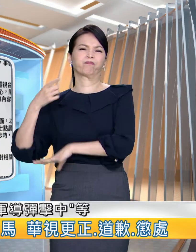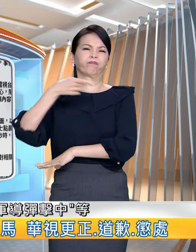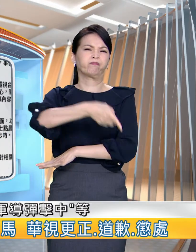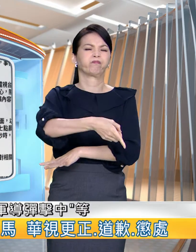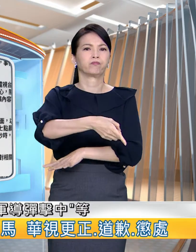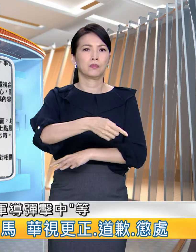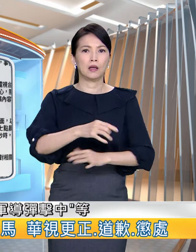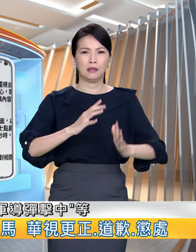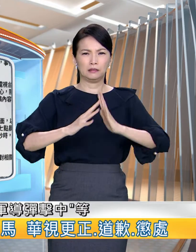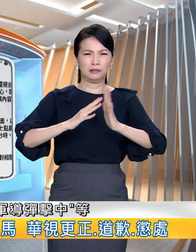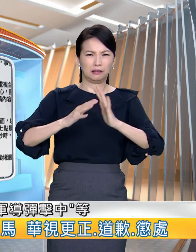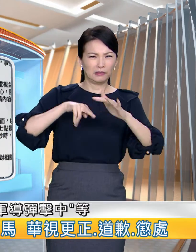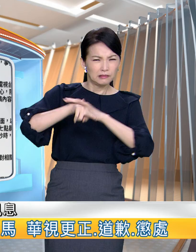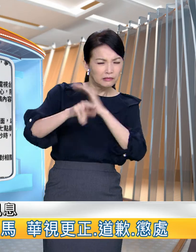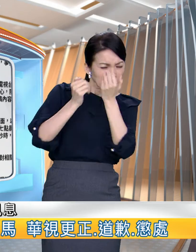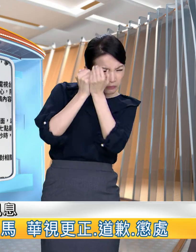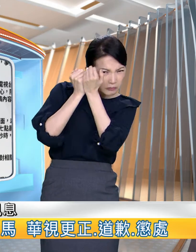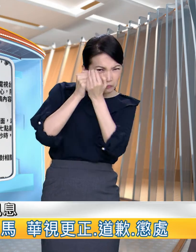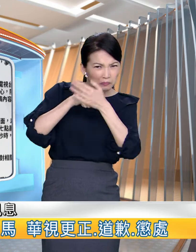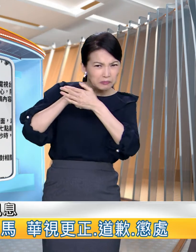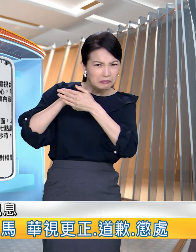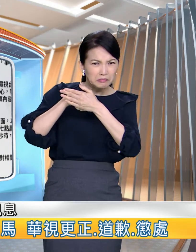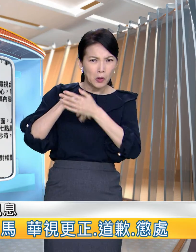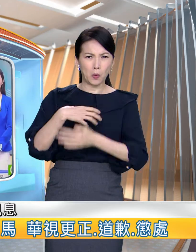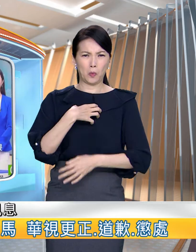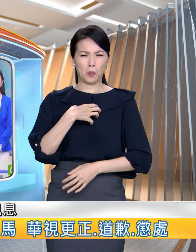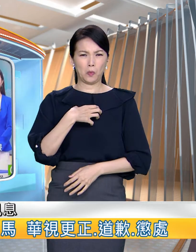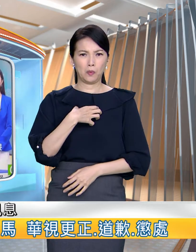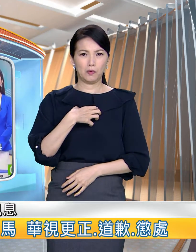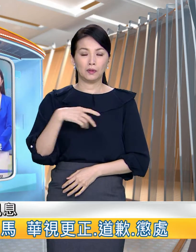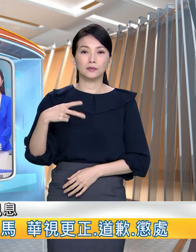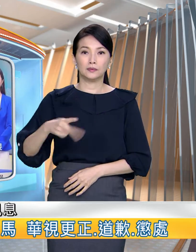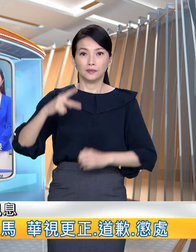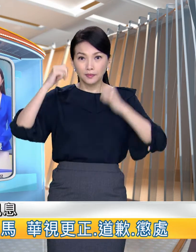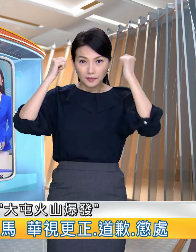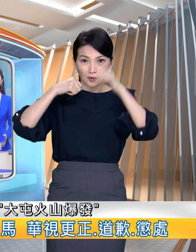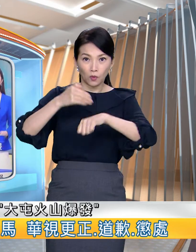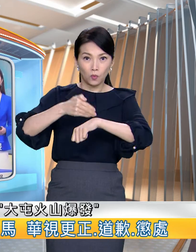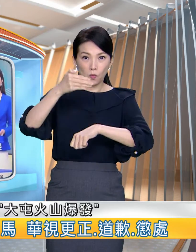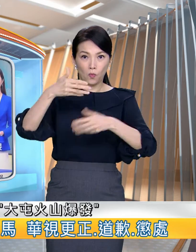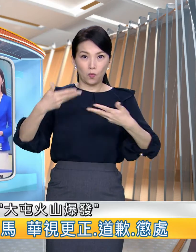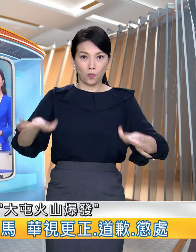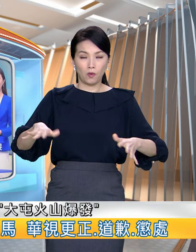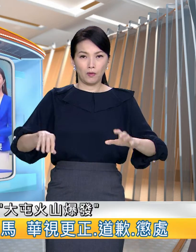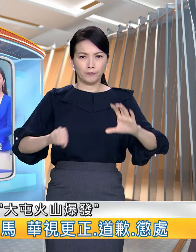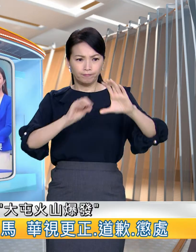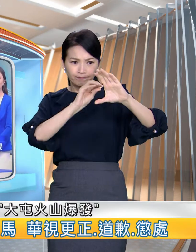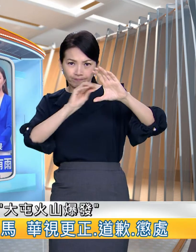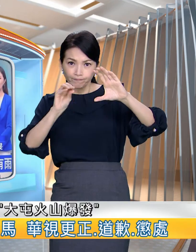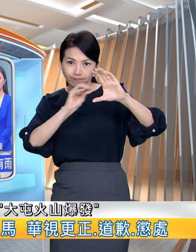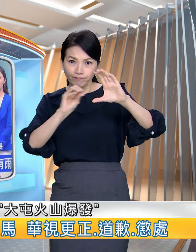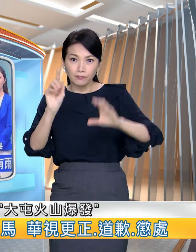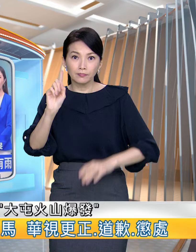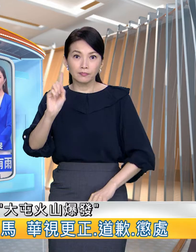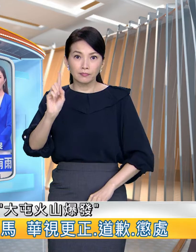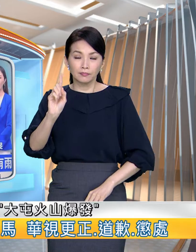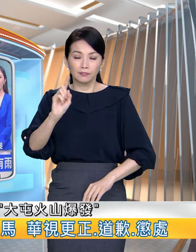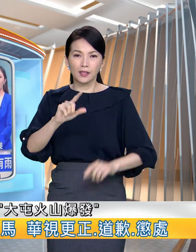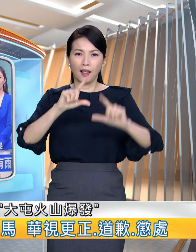导弹击中等战争与防灾讯息，而早上九点多也出现了大屯火山爆